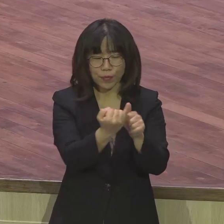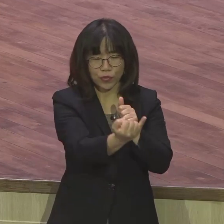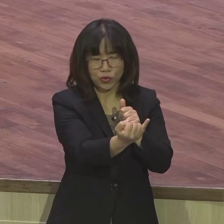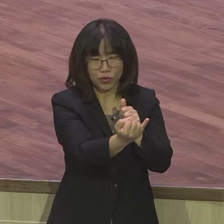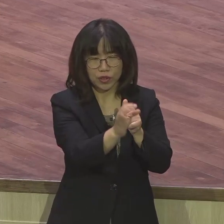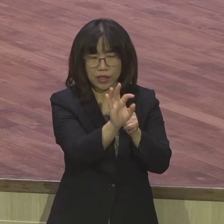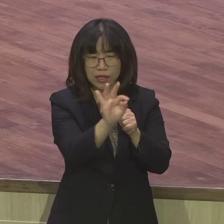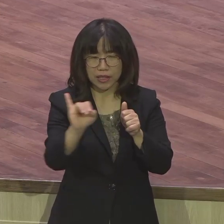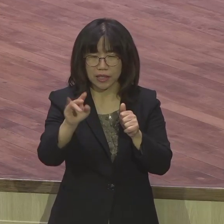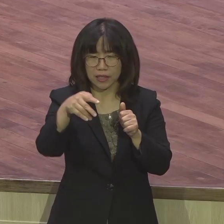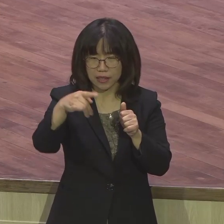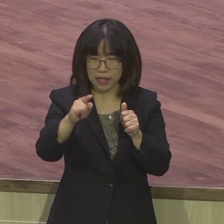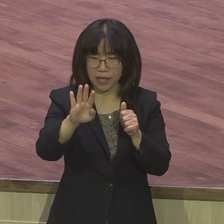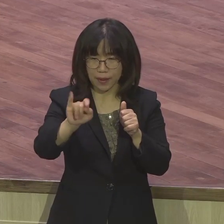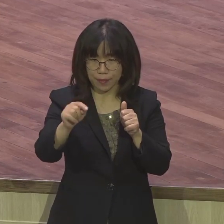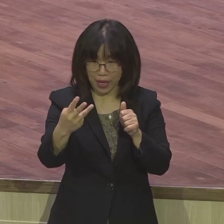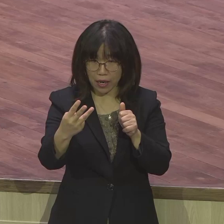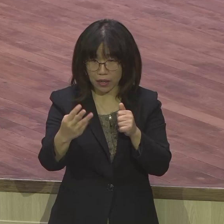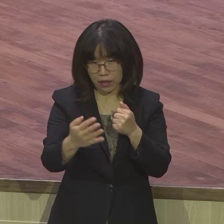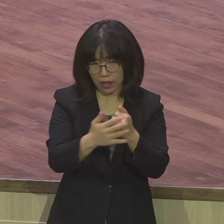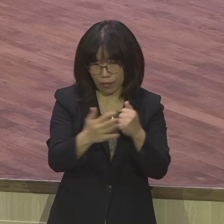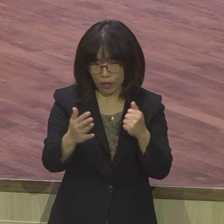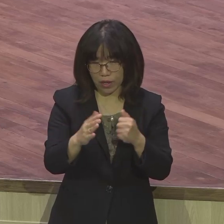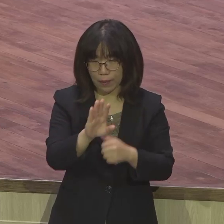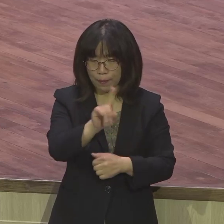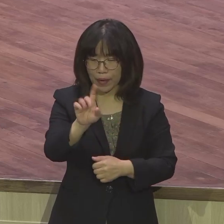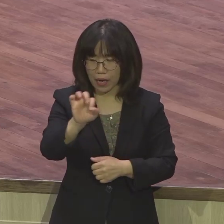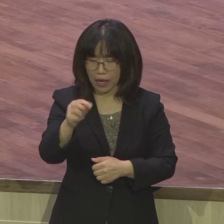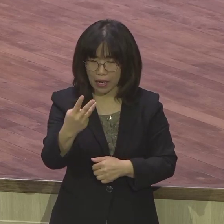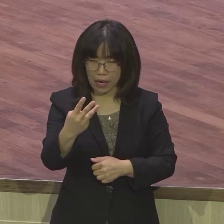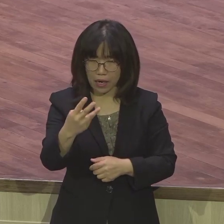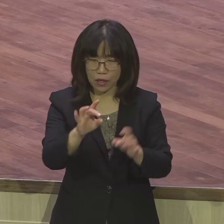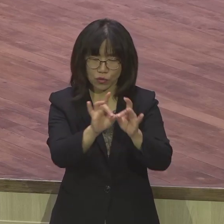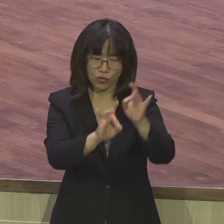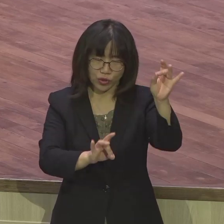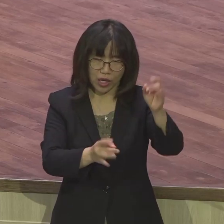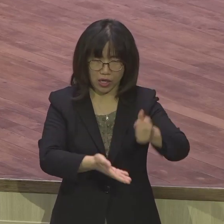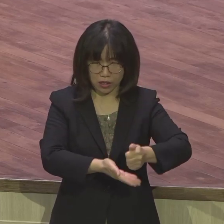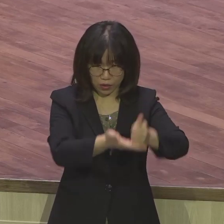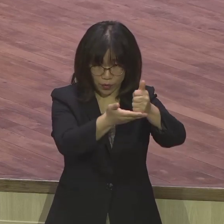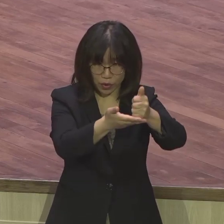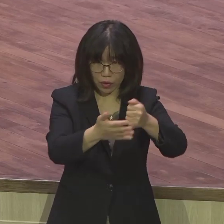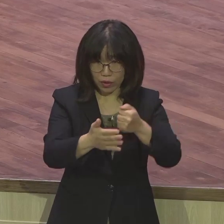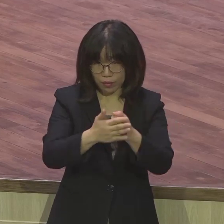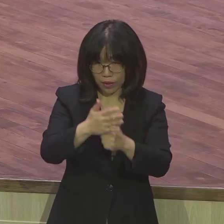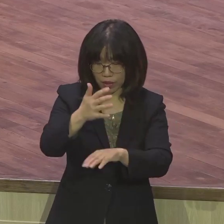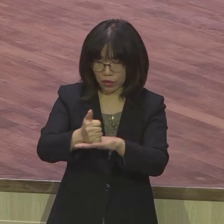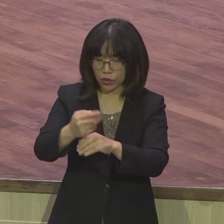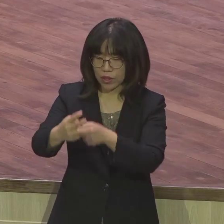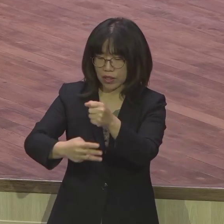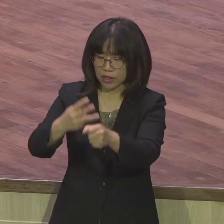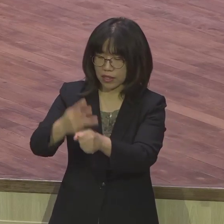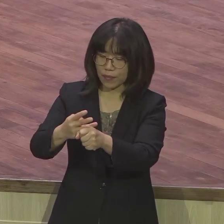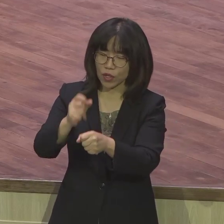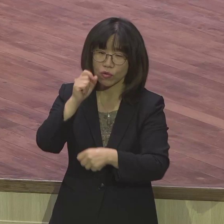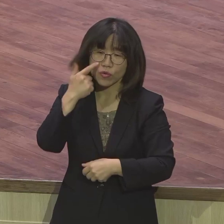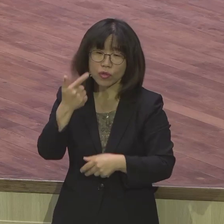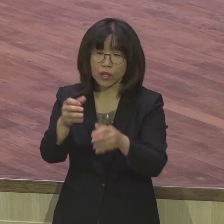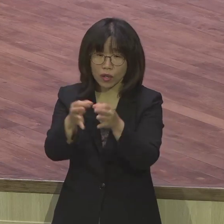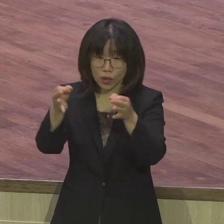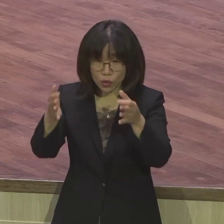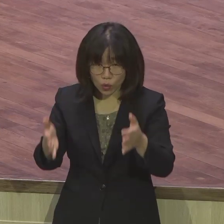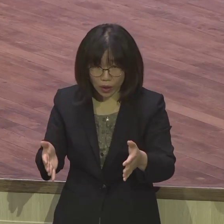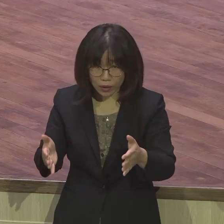들어온 이 바알과 아세라 신을 섬기게 되어지는데요. 그래서 그 결과로 3년 6개월 동안 이 이스라엘